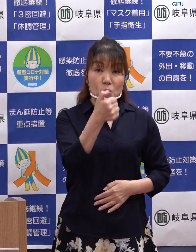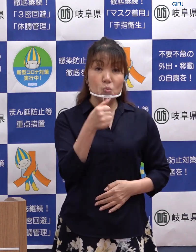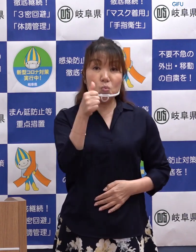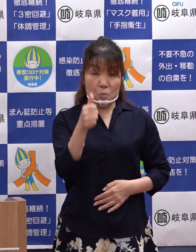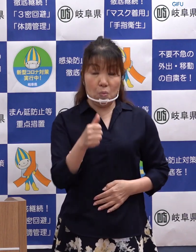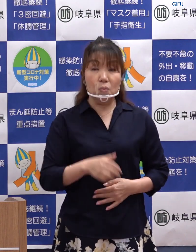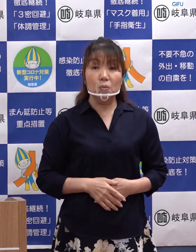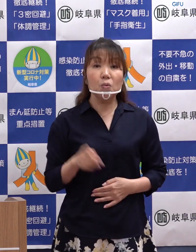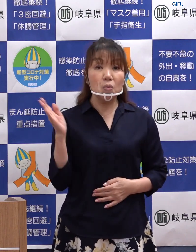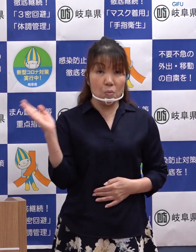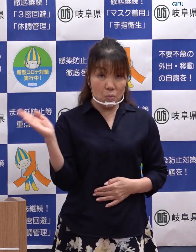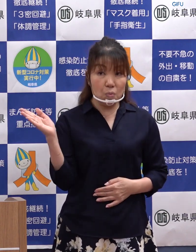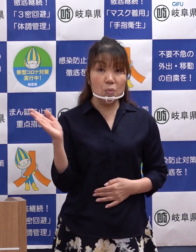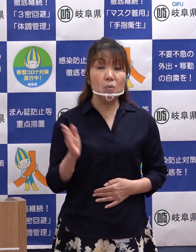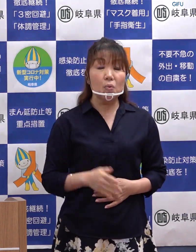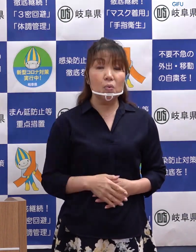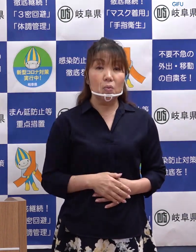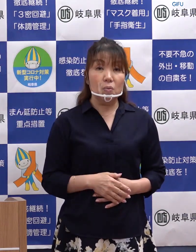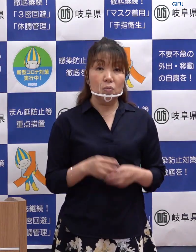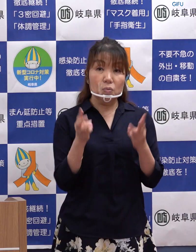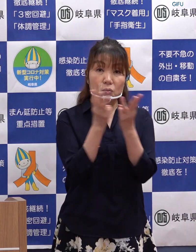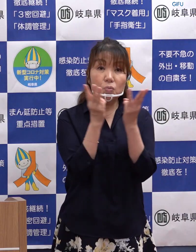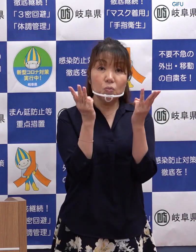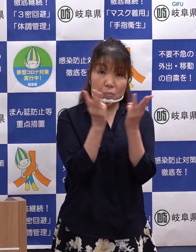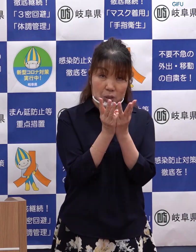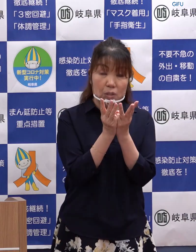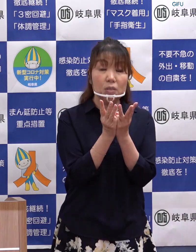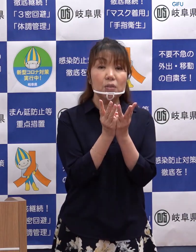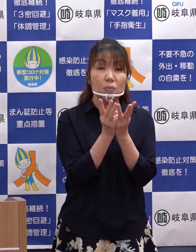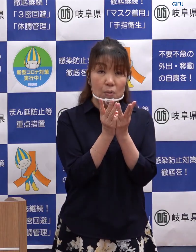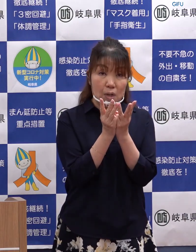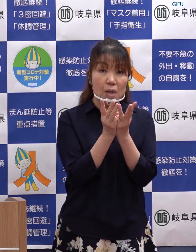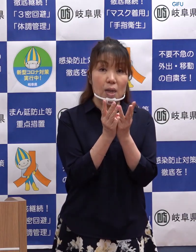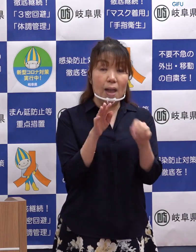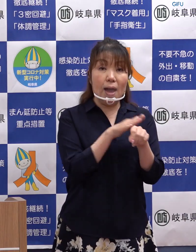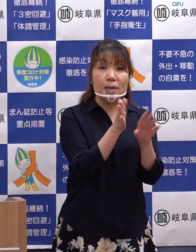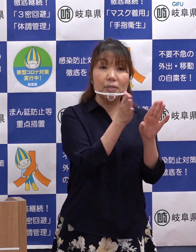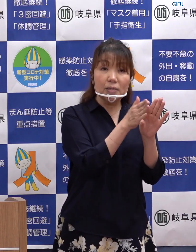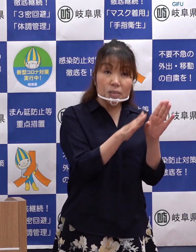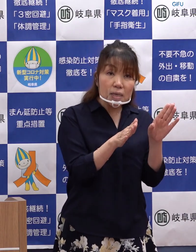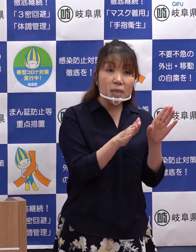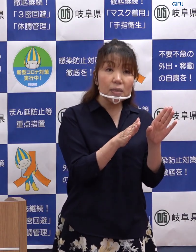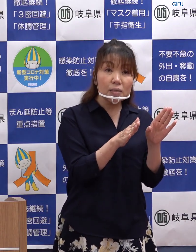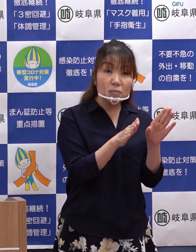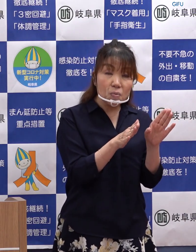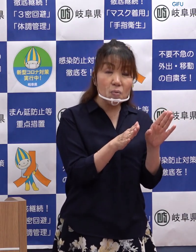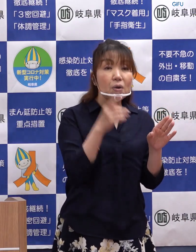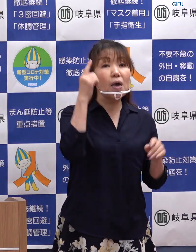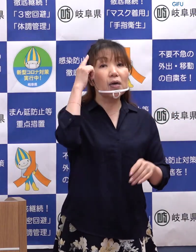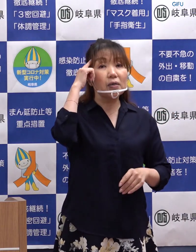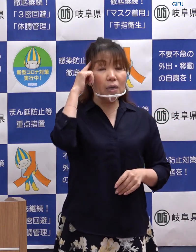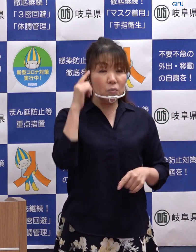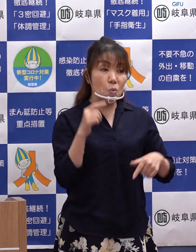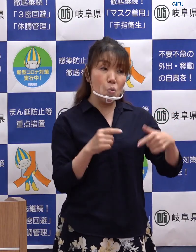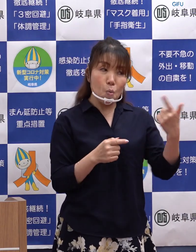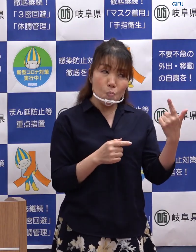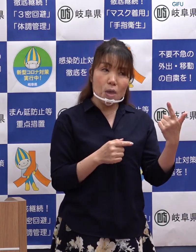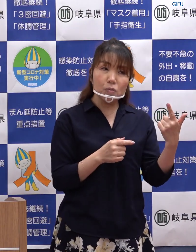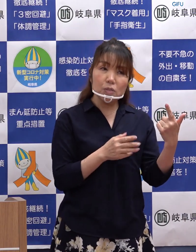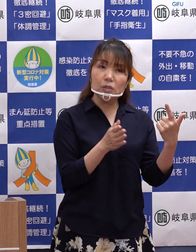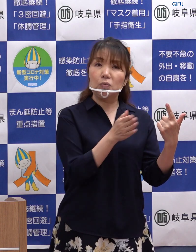でこの155人というオーダーは愛知県で言えば600人ないし600人超